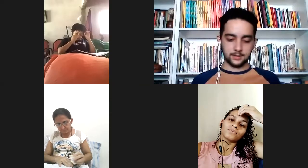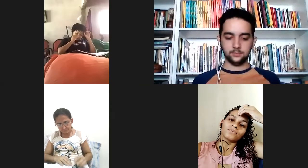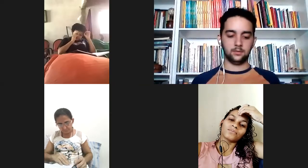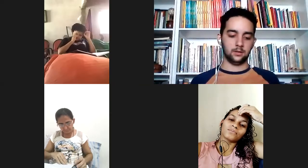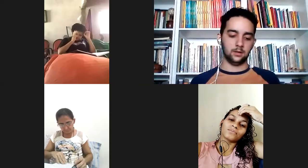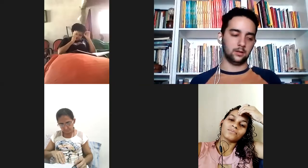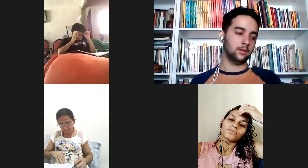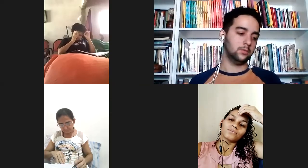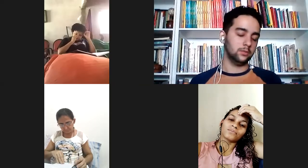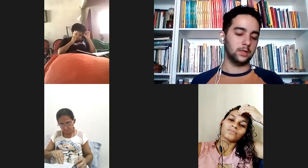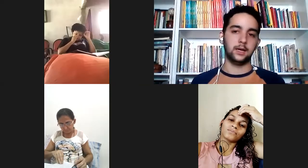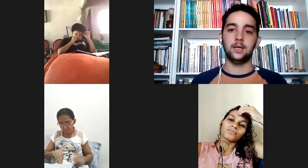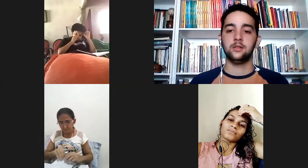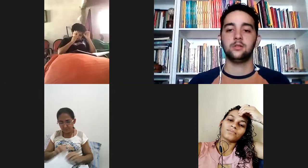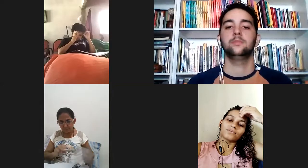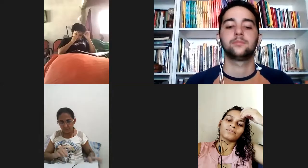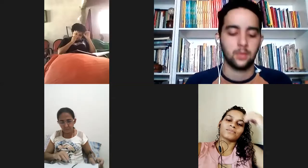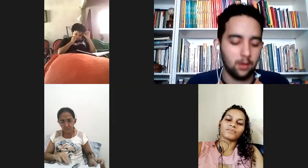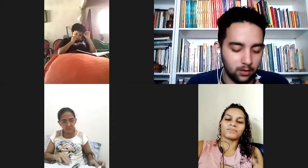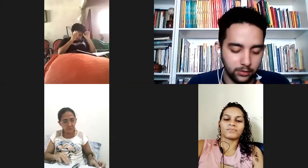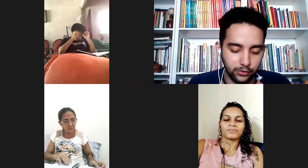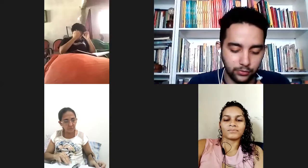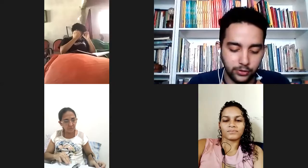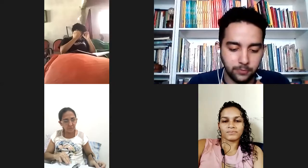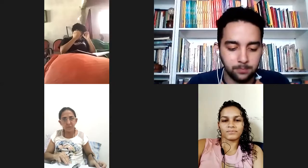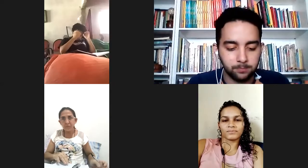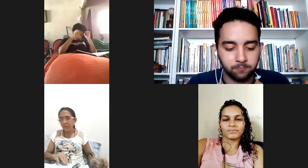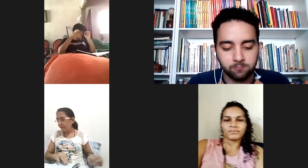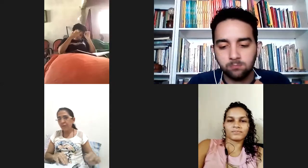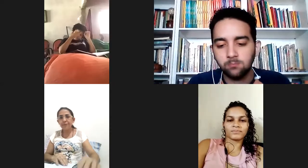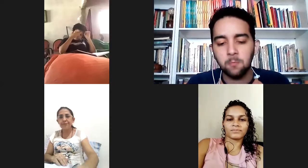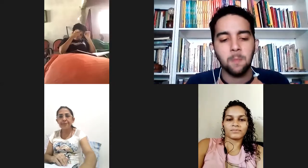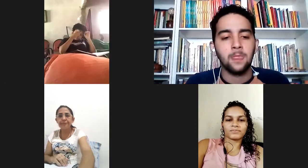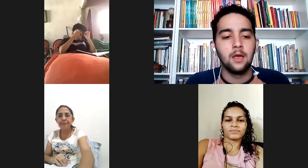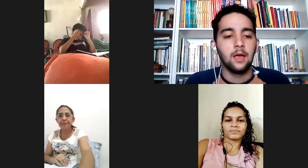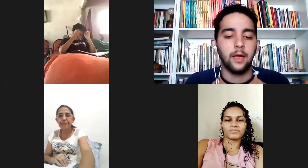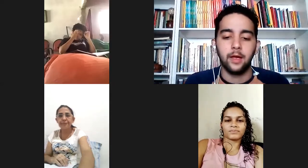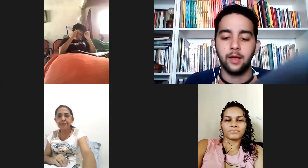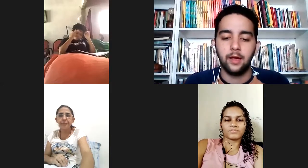Bora lá? Então, dar início à aula de hoje.